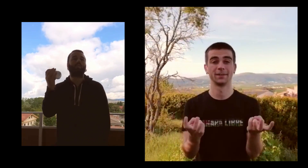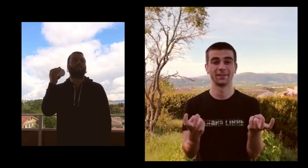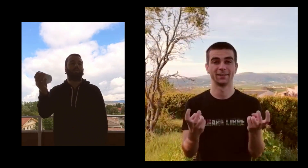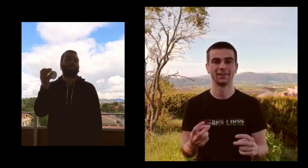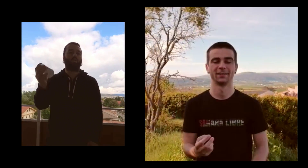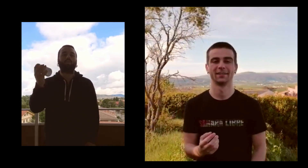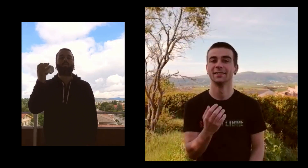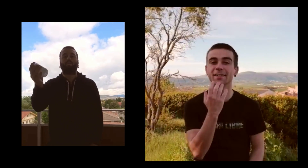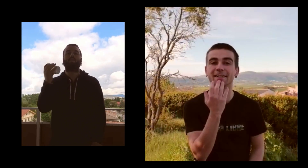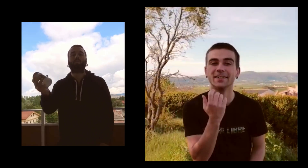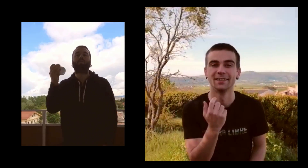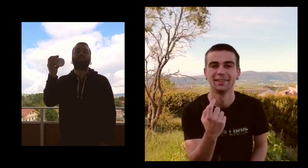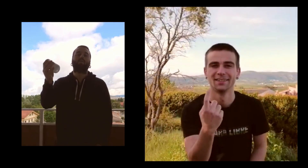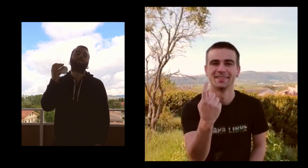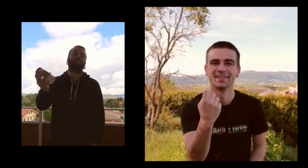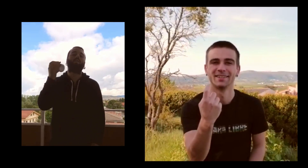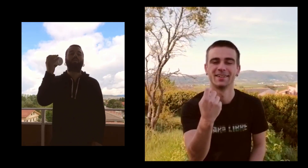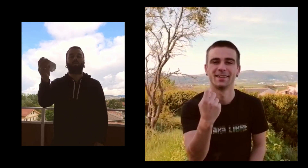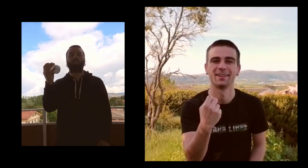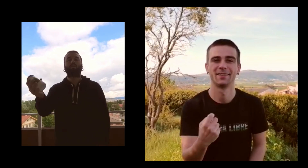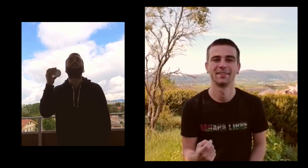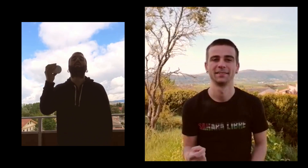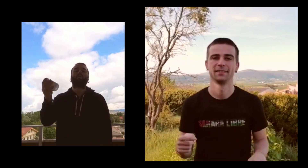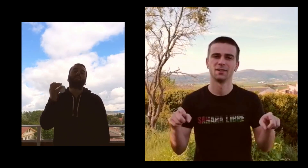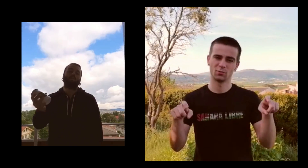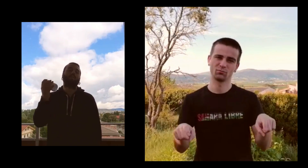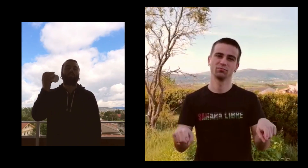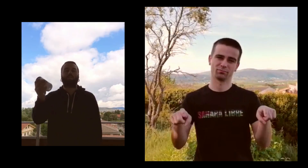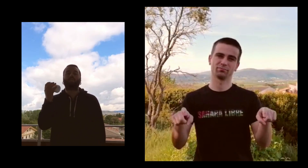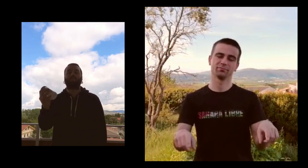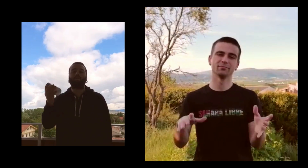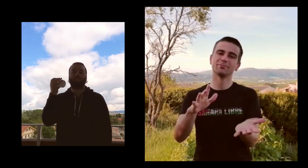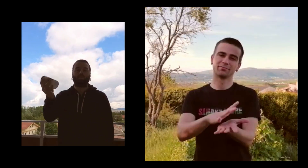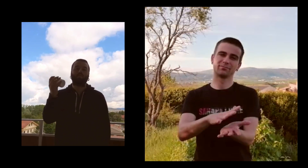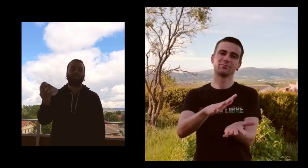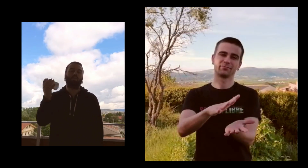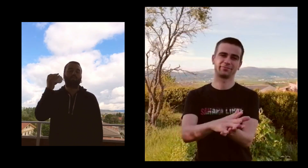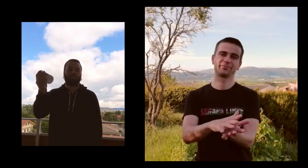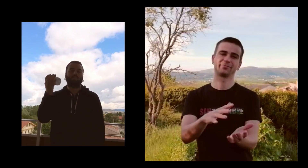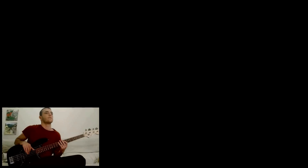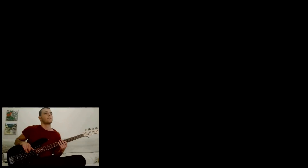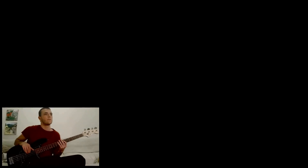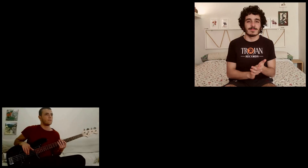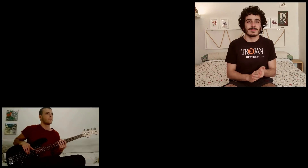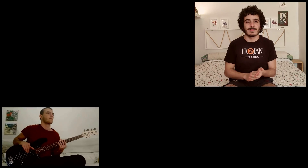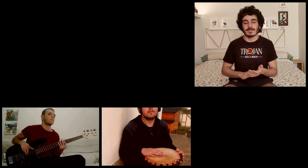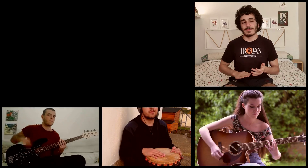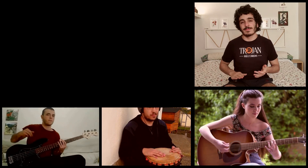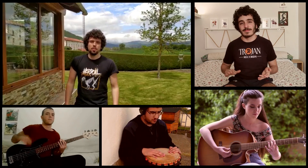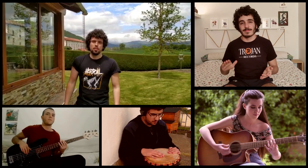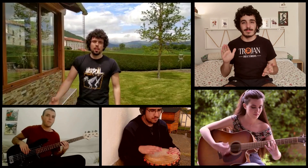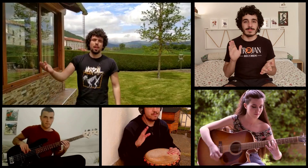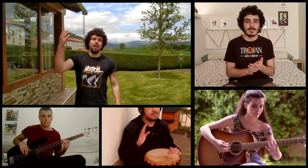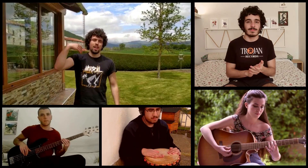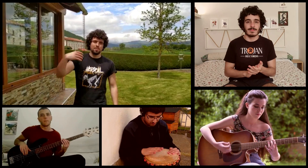kriseioa, tatxe den ardezala premia izatean.